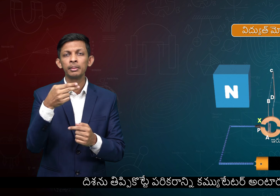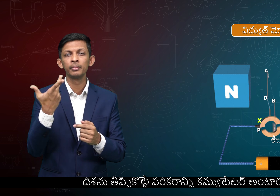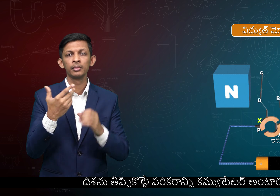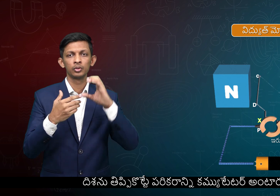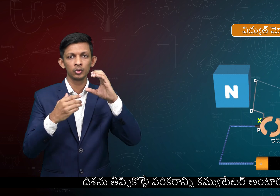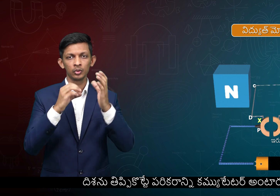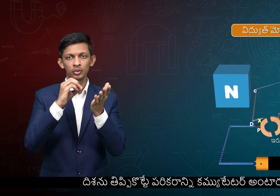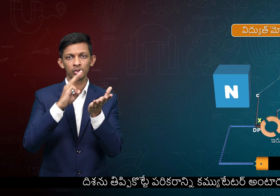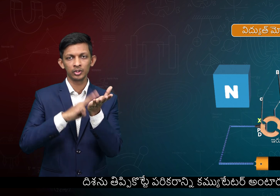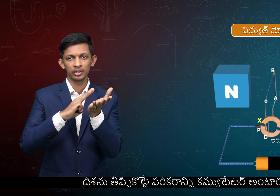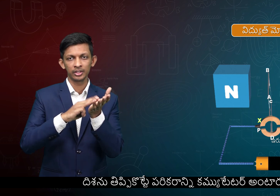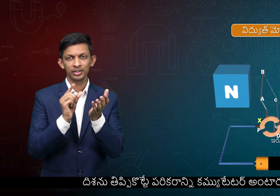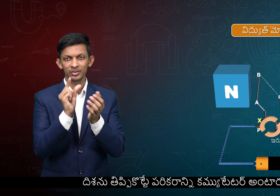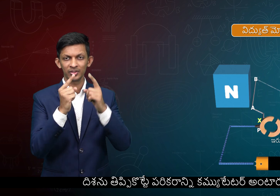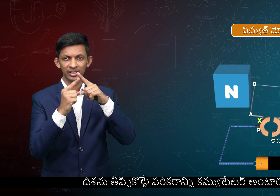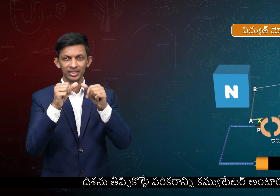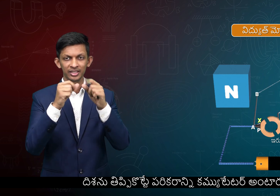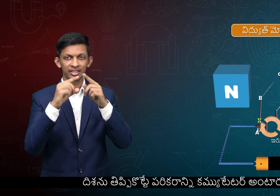పరికరాన్ని కమ్యుటేటర్ అంటారు.